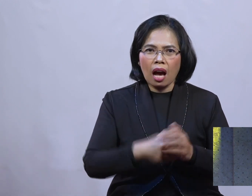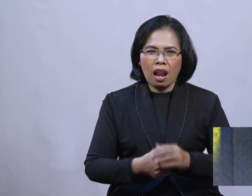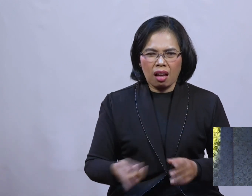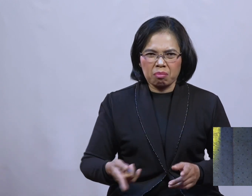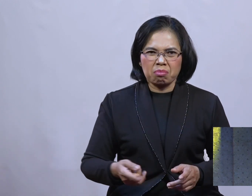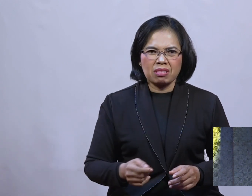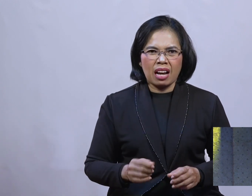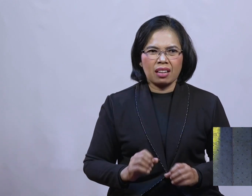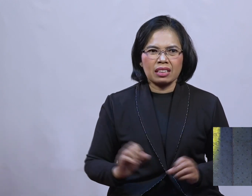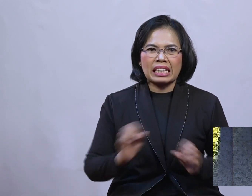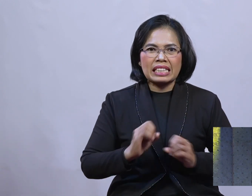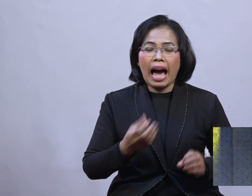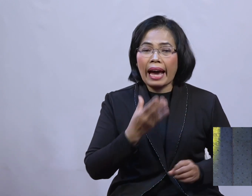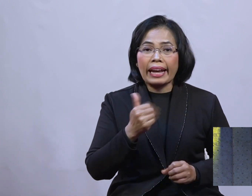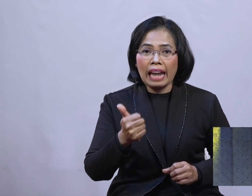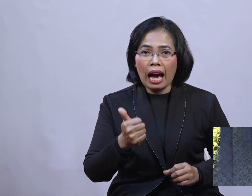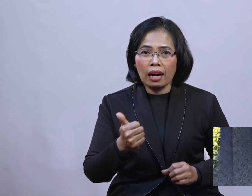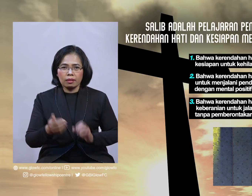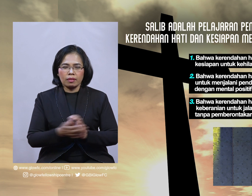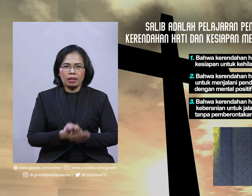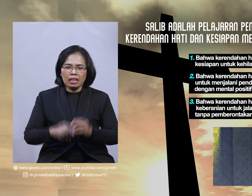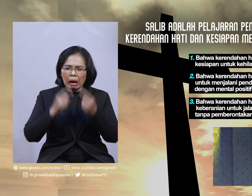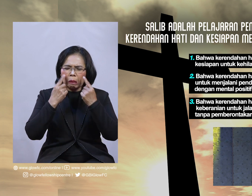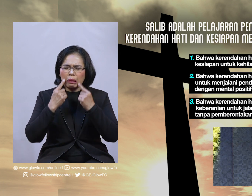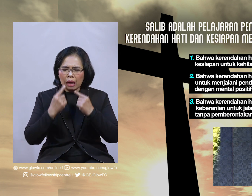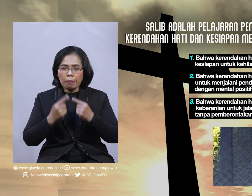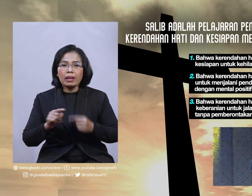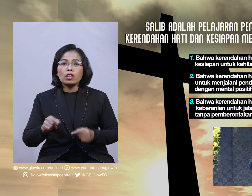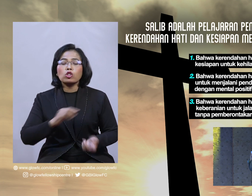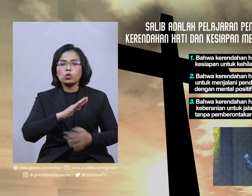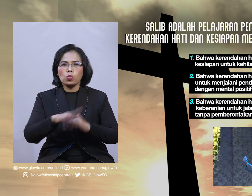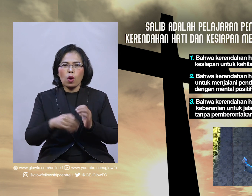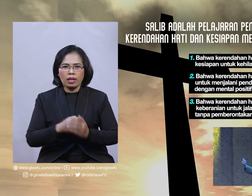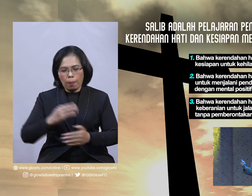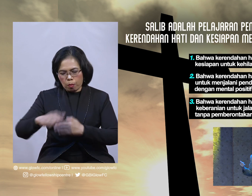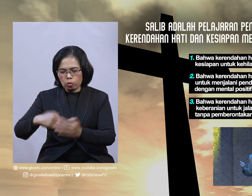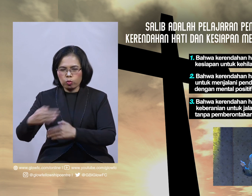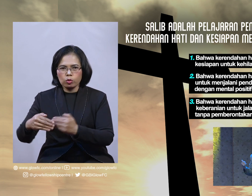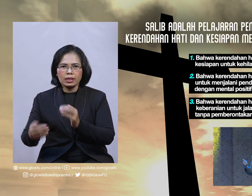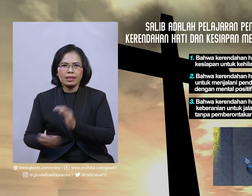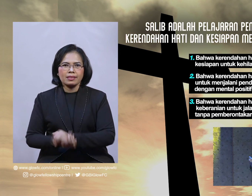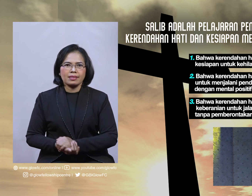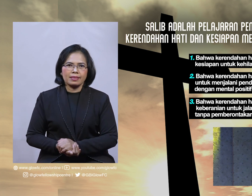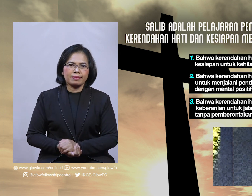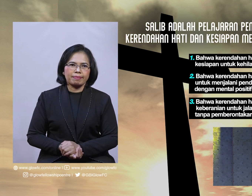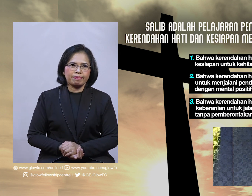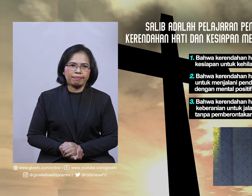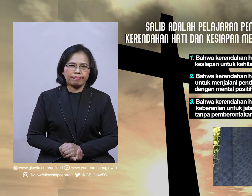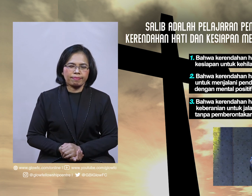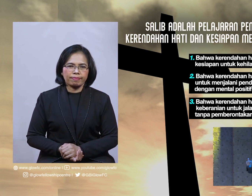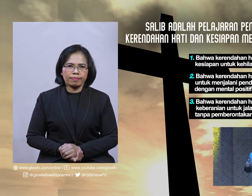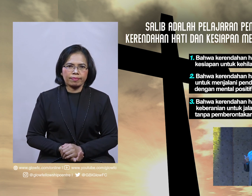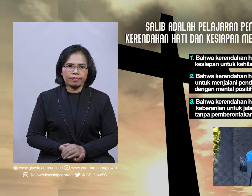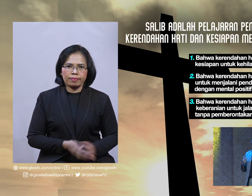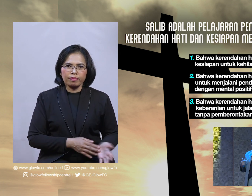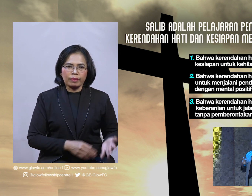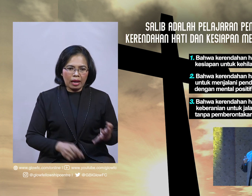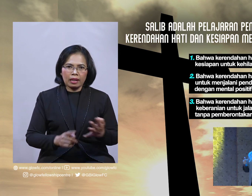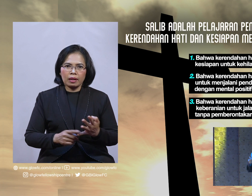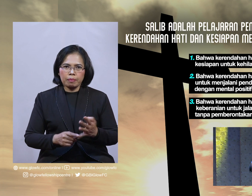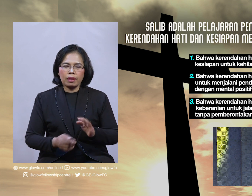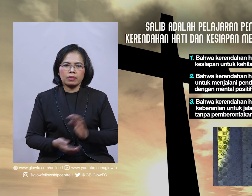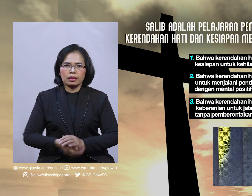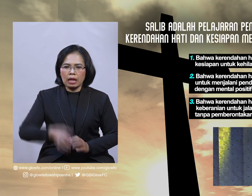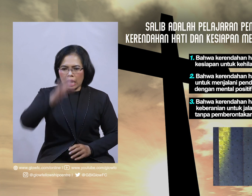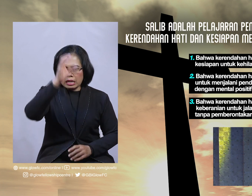sama yang merobah Ratapanku menjadi tari-tarian elu yang keempat yang terakhir seorang pemain musiknya juga depan Salim